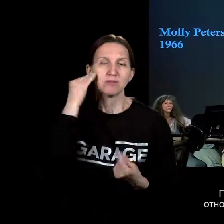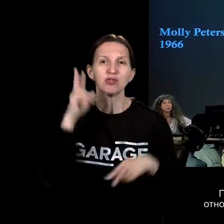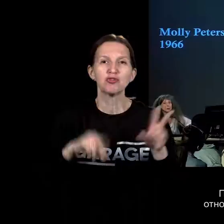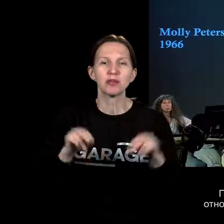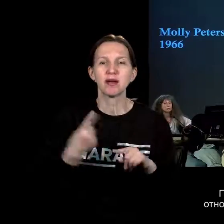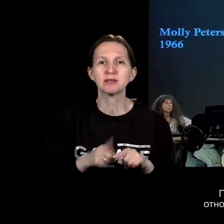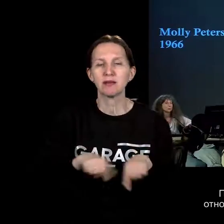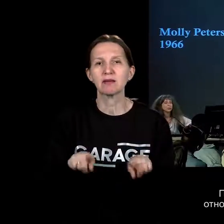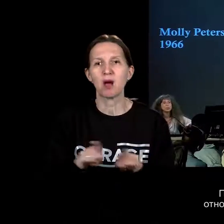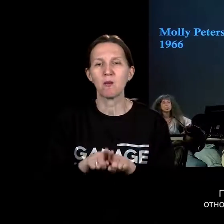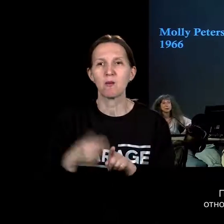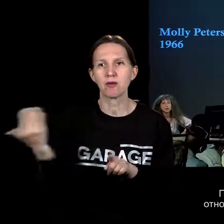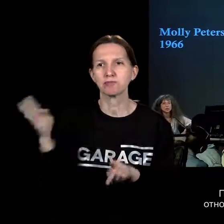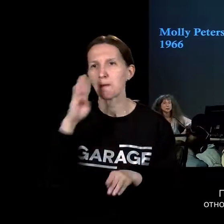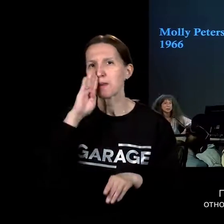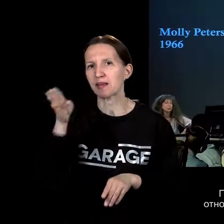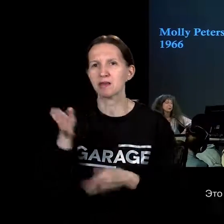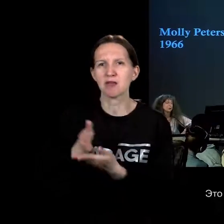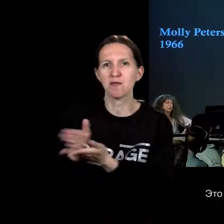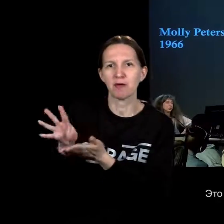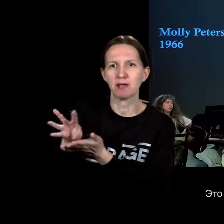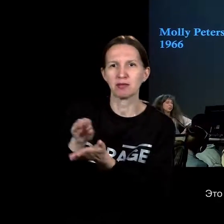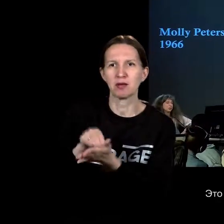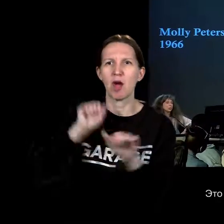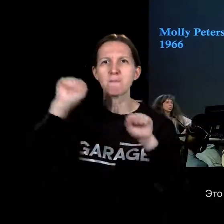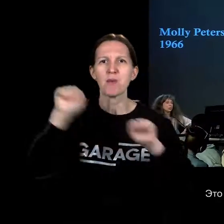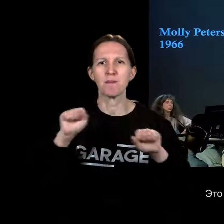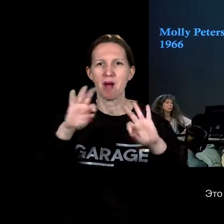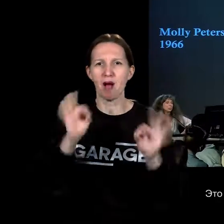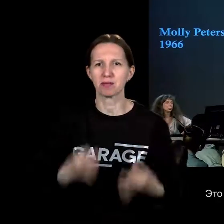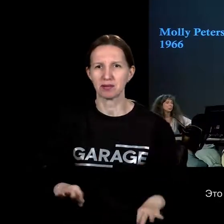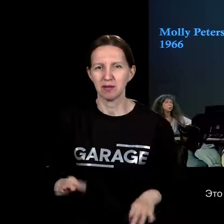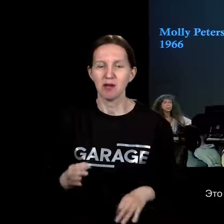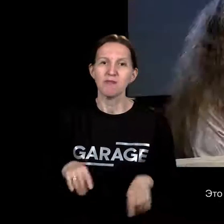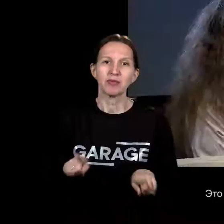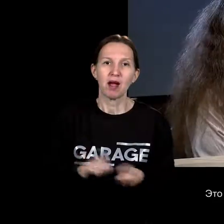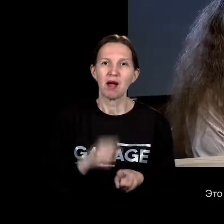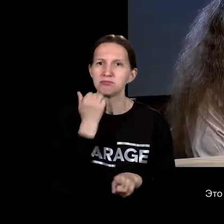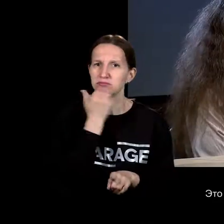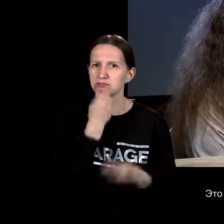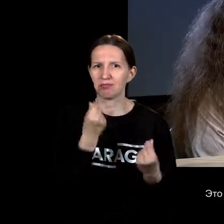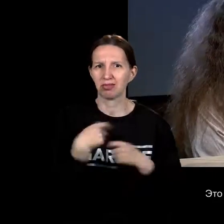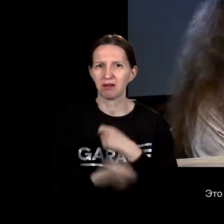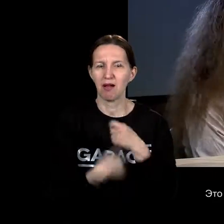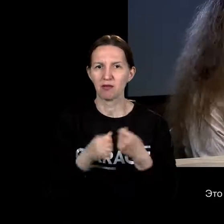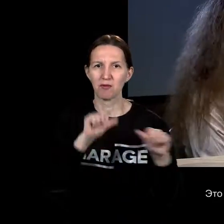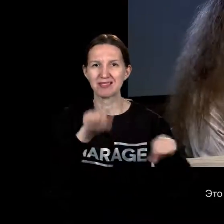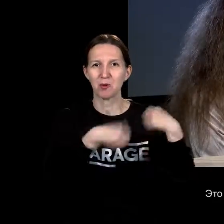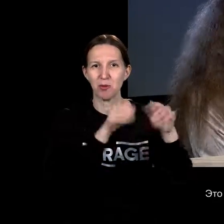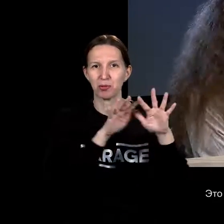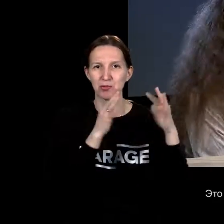считается, что это такой вот как бы бельгийский вариант поп-арта. Он делает вот такую вот тряпичную скульптуру,